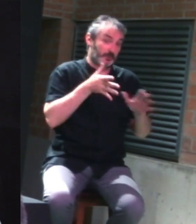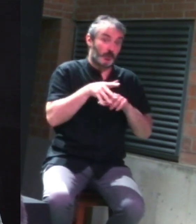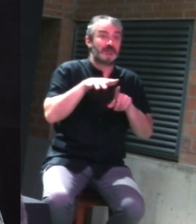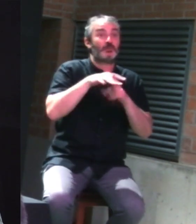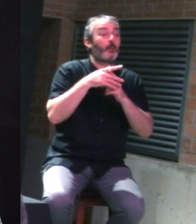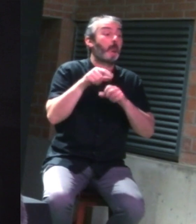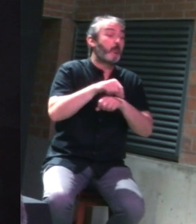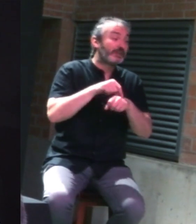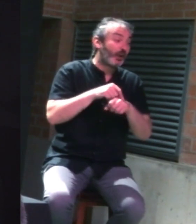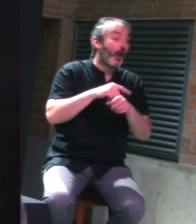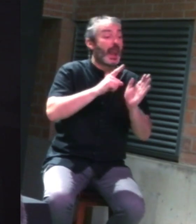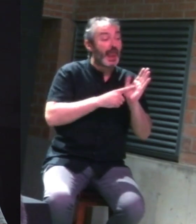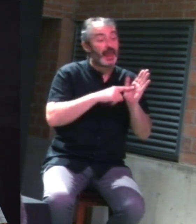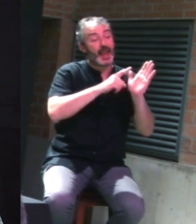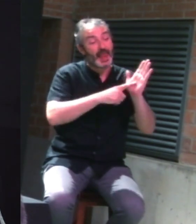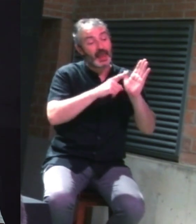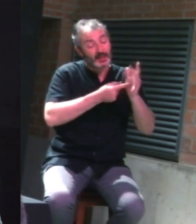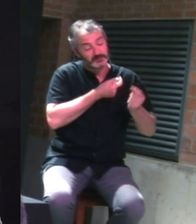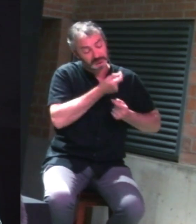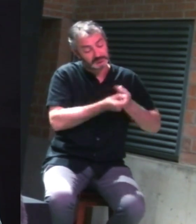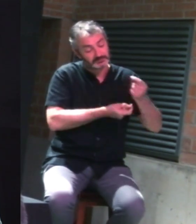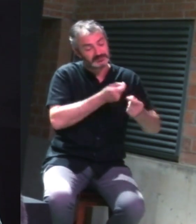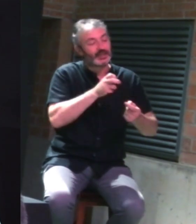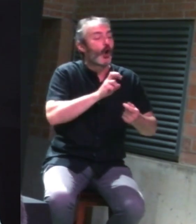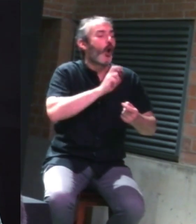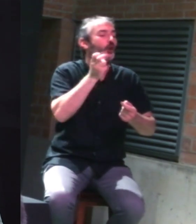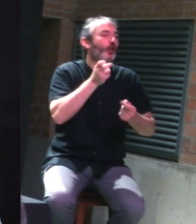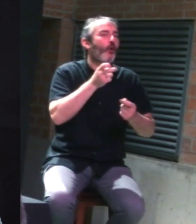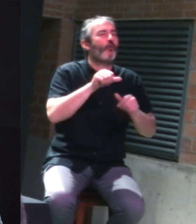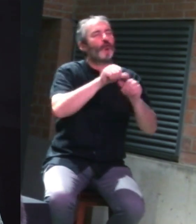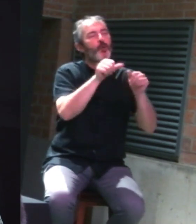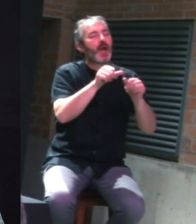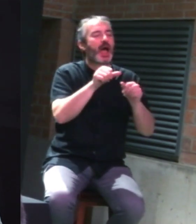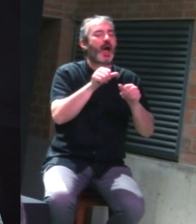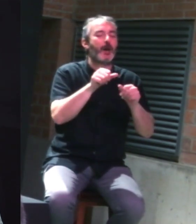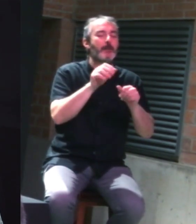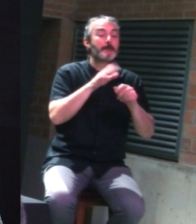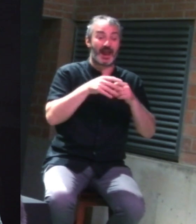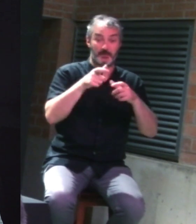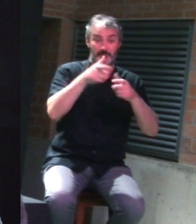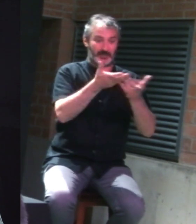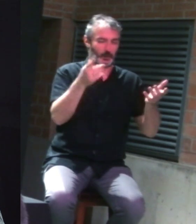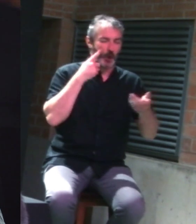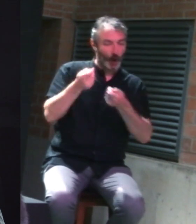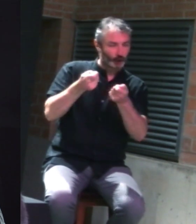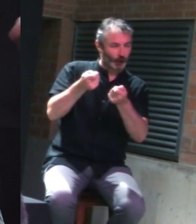precisamente a través de leyes y a través de otros mecanismos culturales de control social